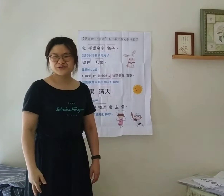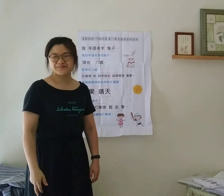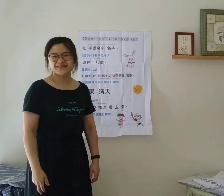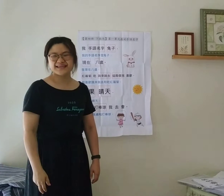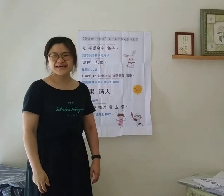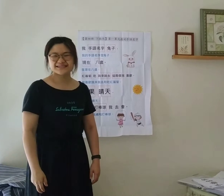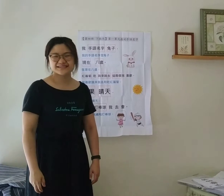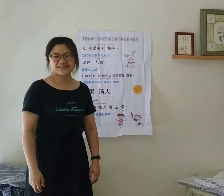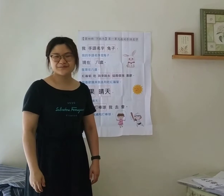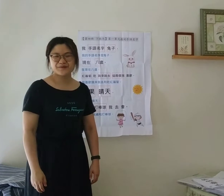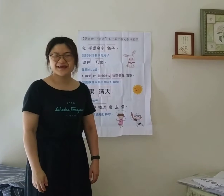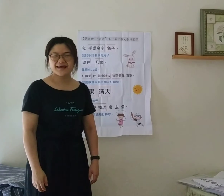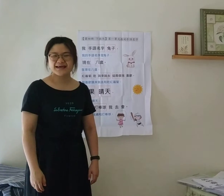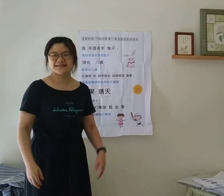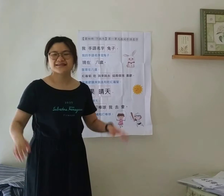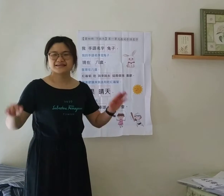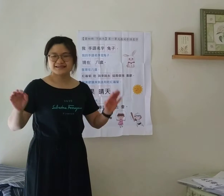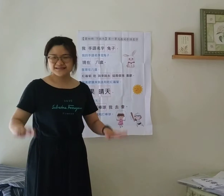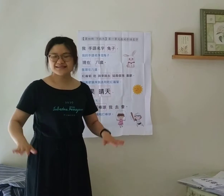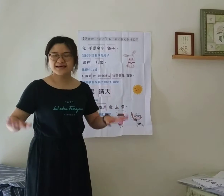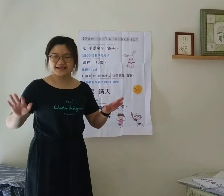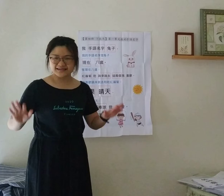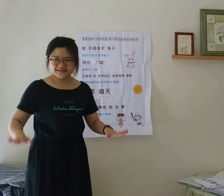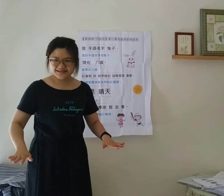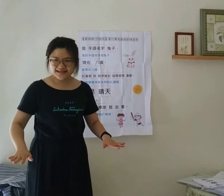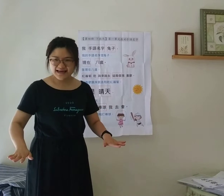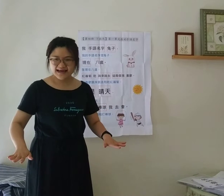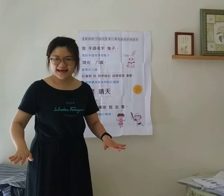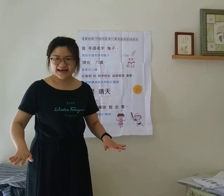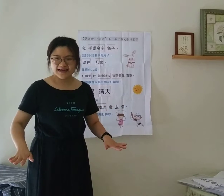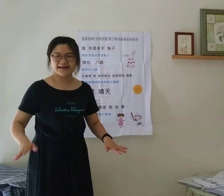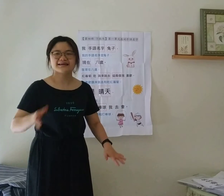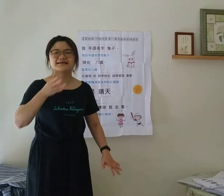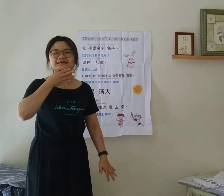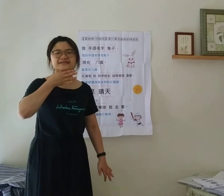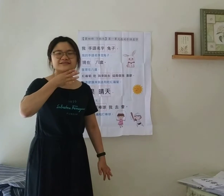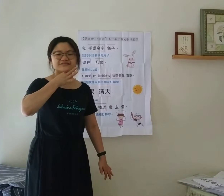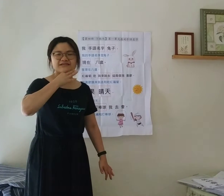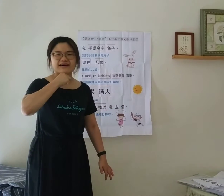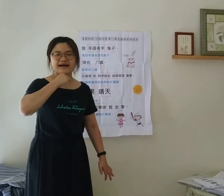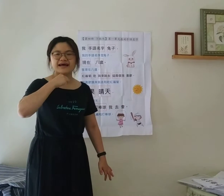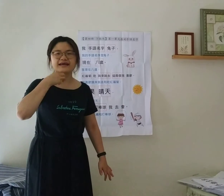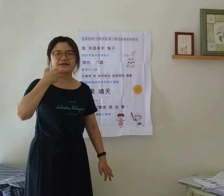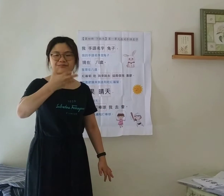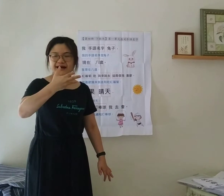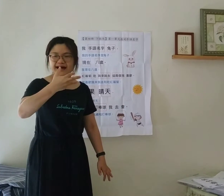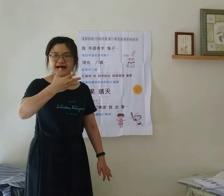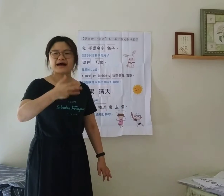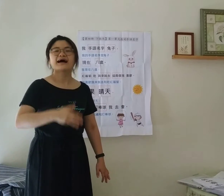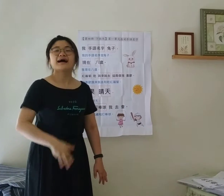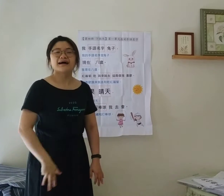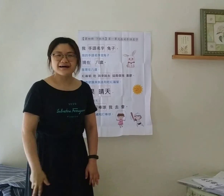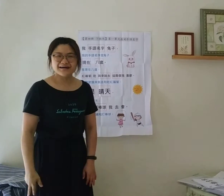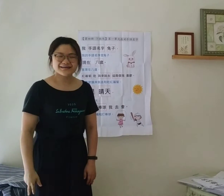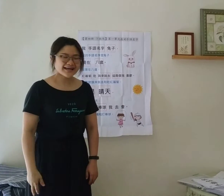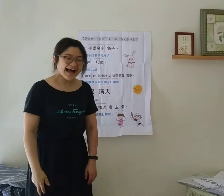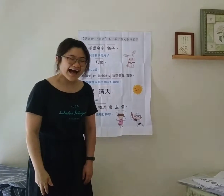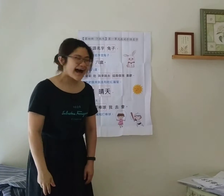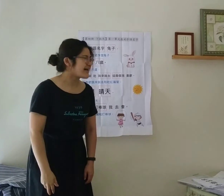们练习一遍。现在睡吧，很好。那我